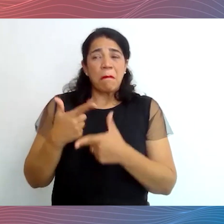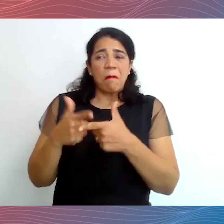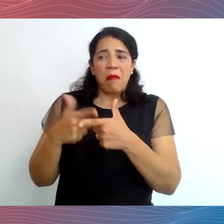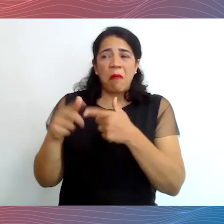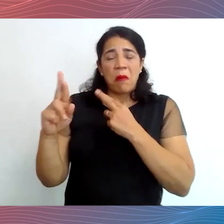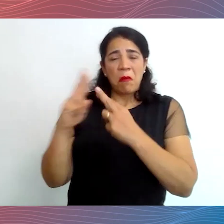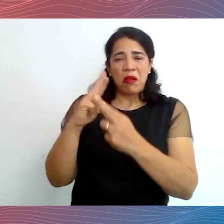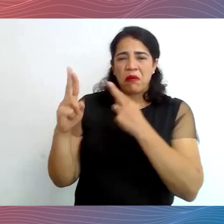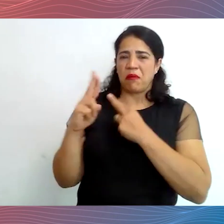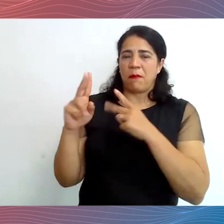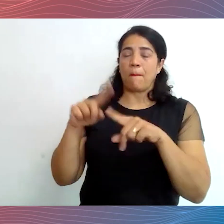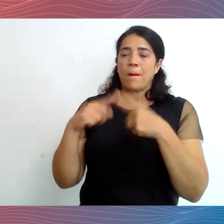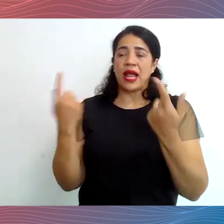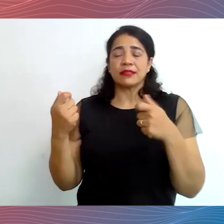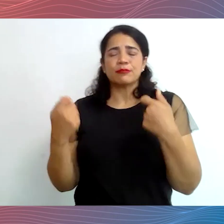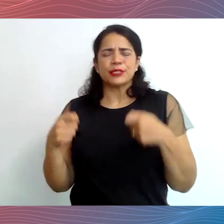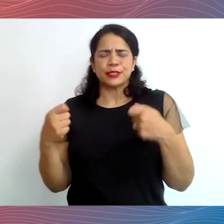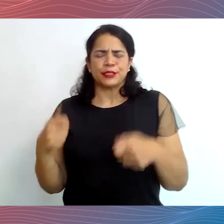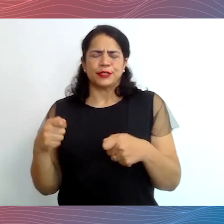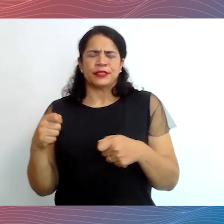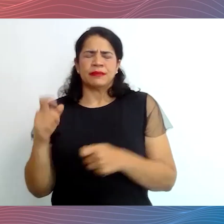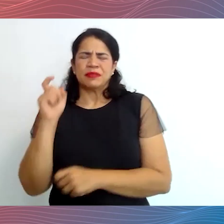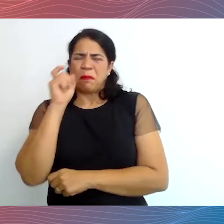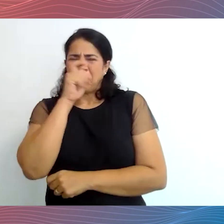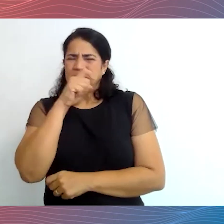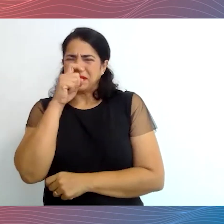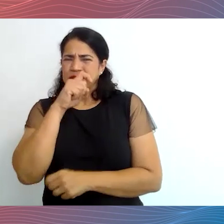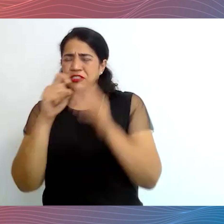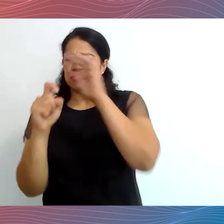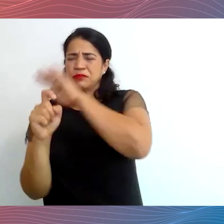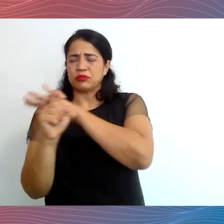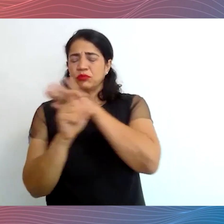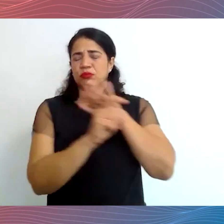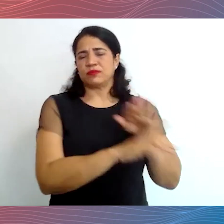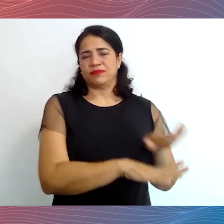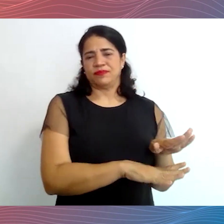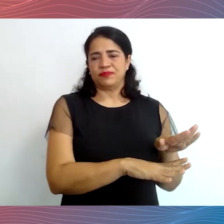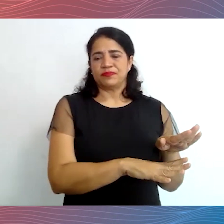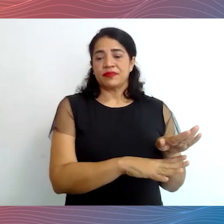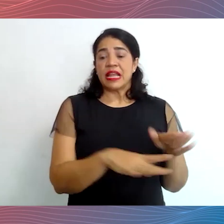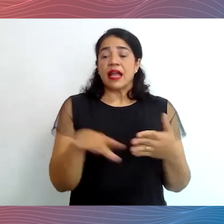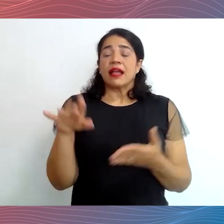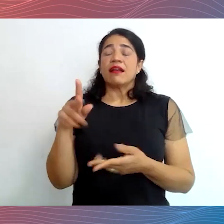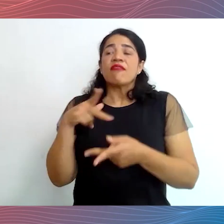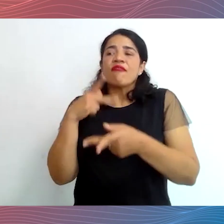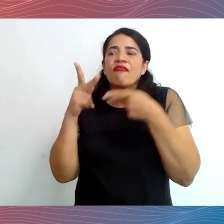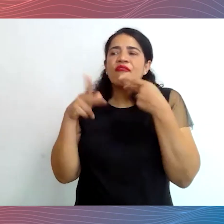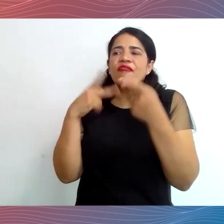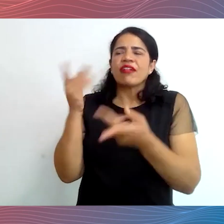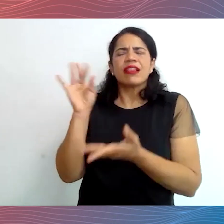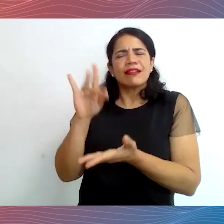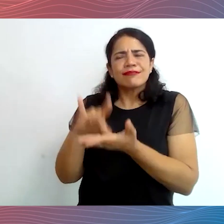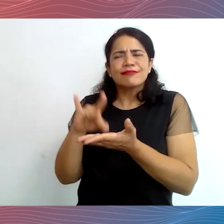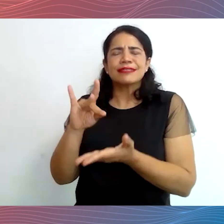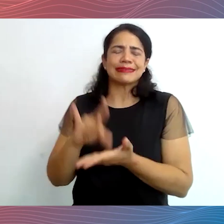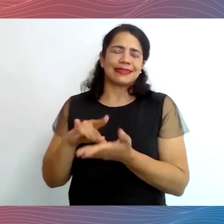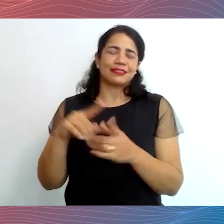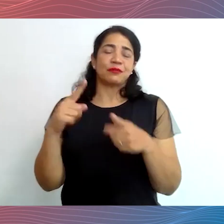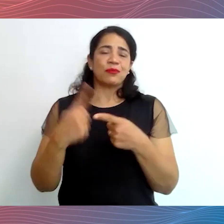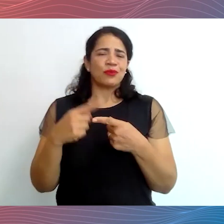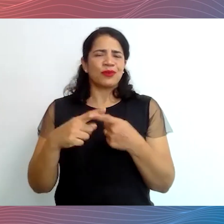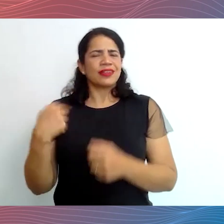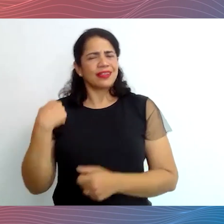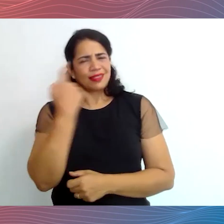nós falamos a verdade com o próximo, pois somos membros uns dos outros. Para que falar mal um dos